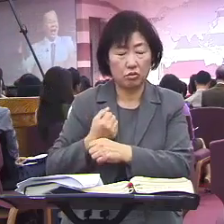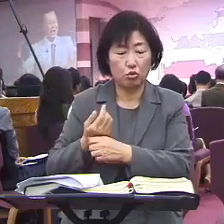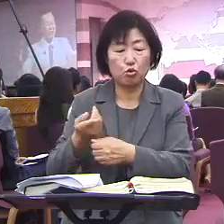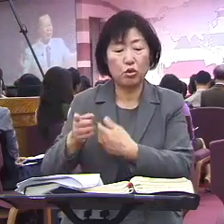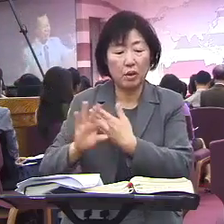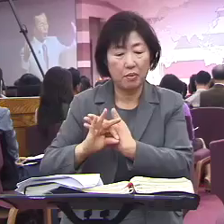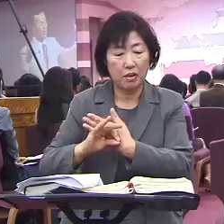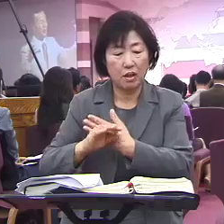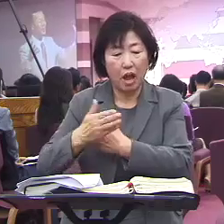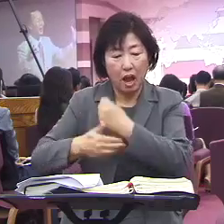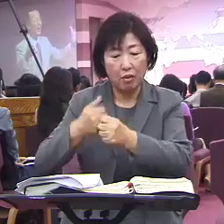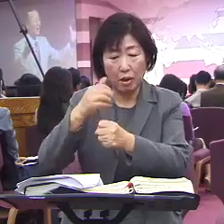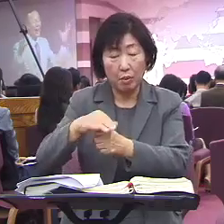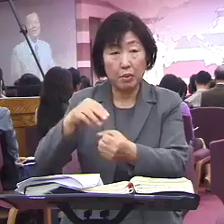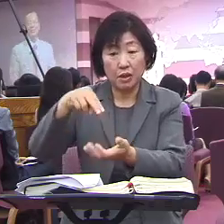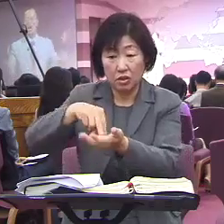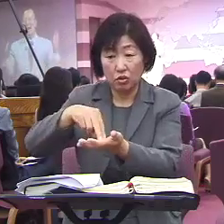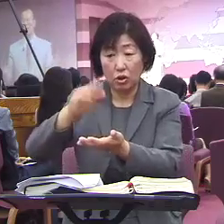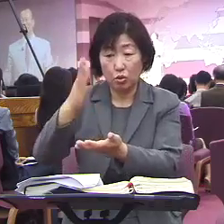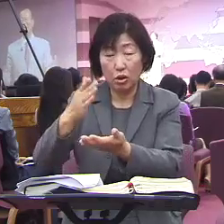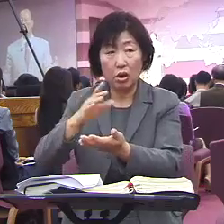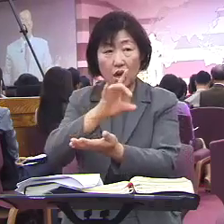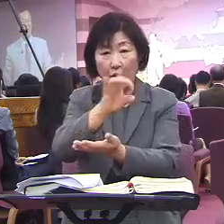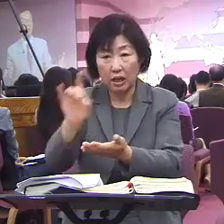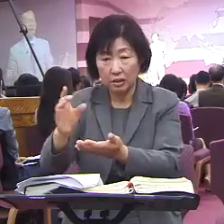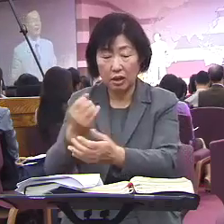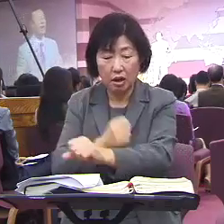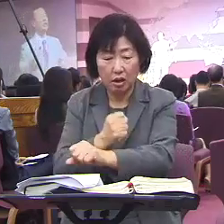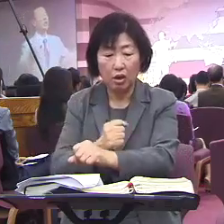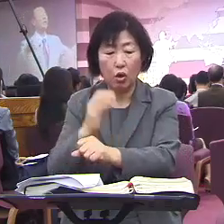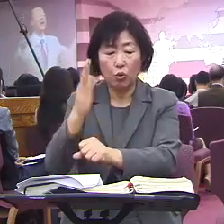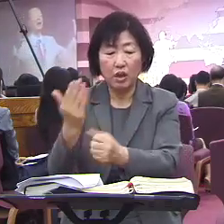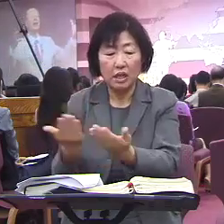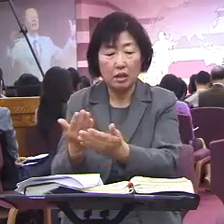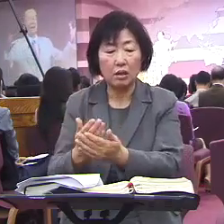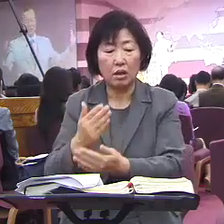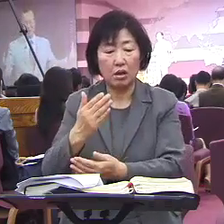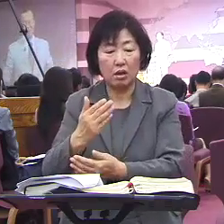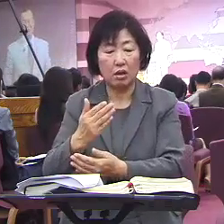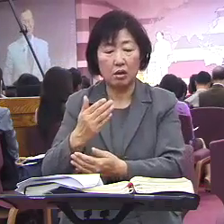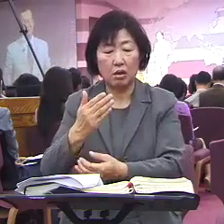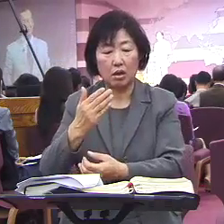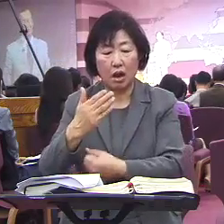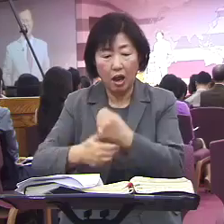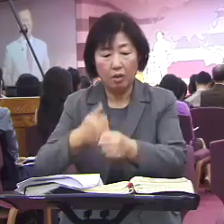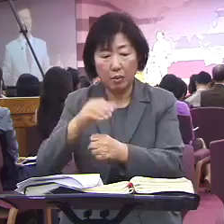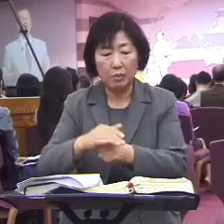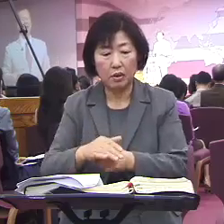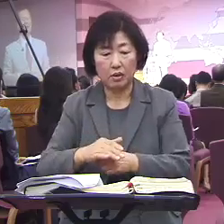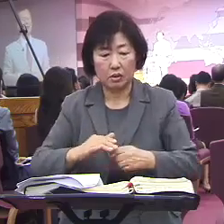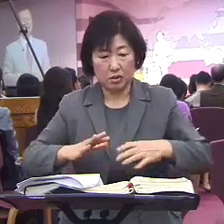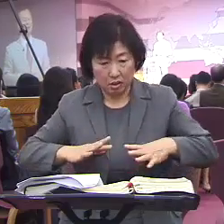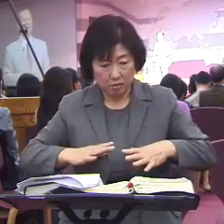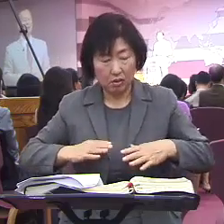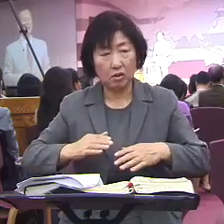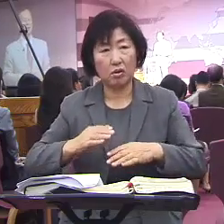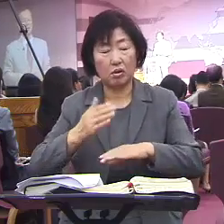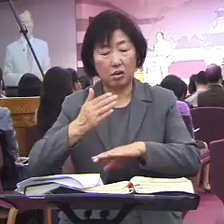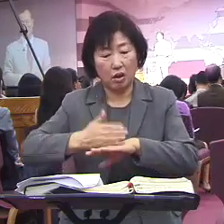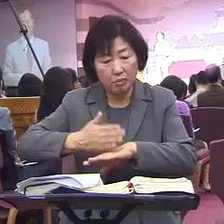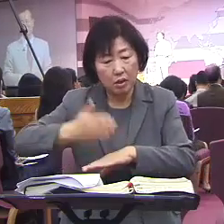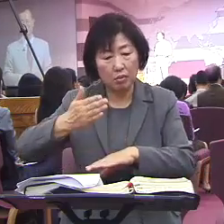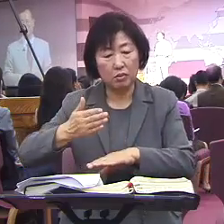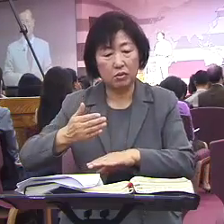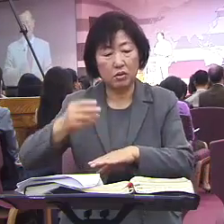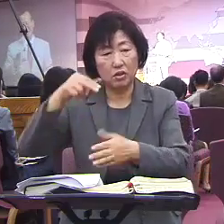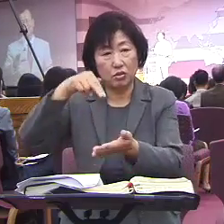하면 하나님 앞에 서게 되는 날 각자 한 일을 가지고 하나님 앞에 정말 자랑스럽게 감사함으로